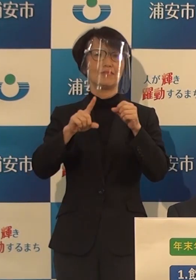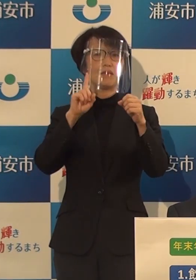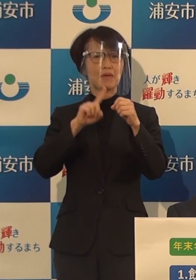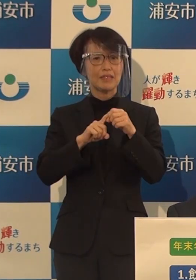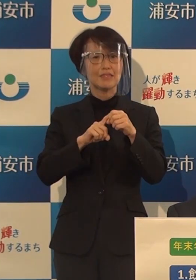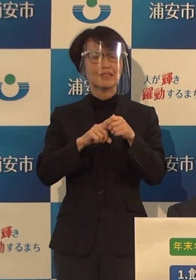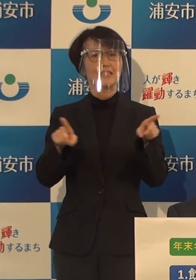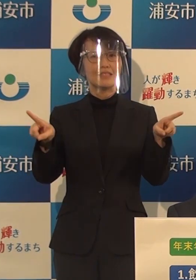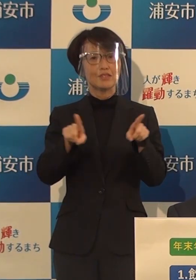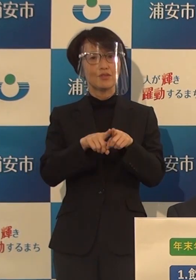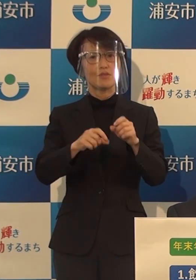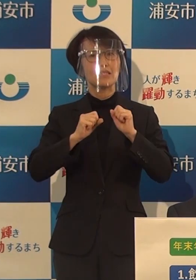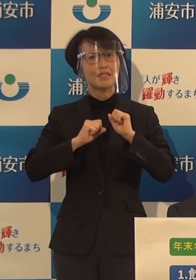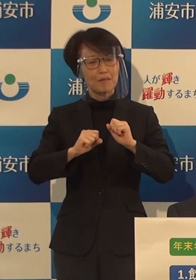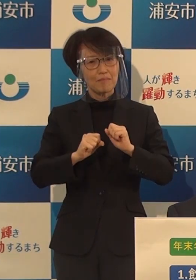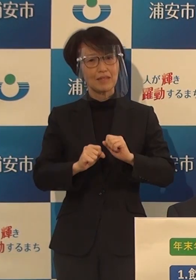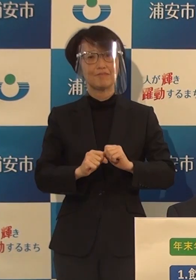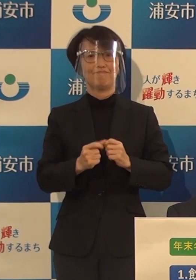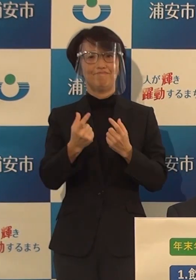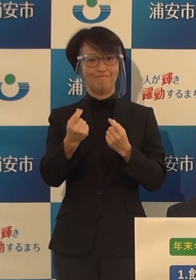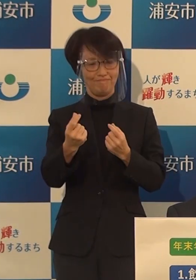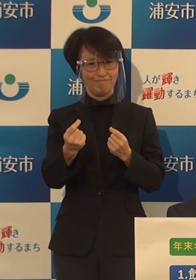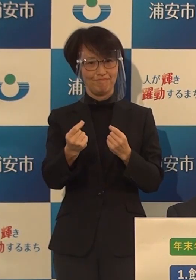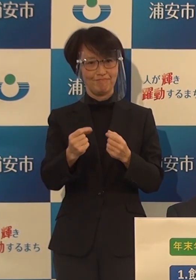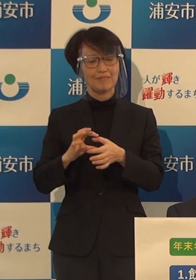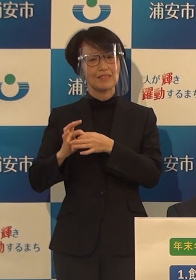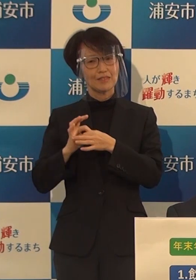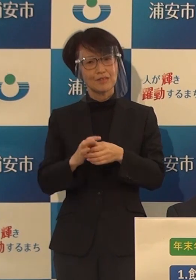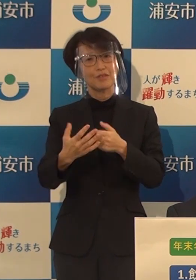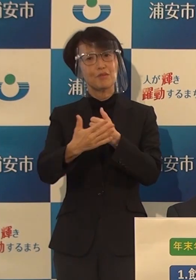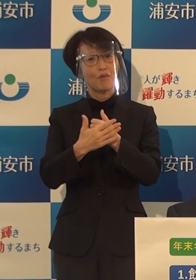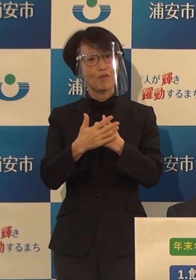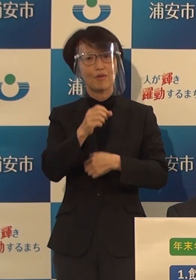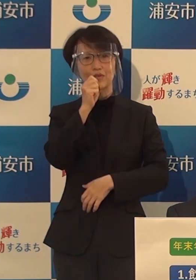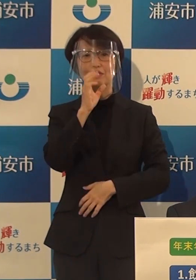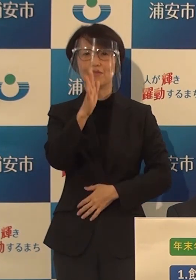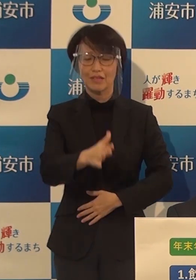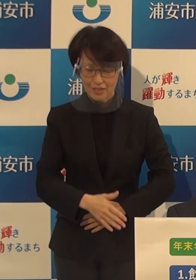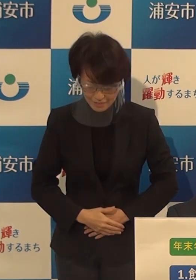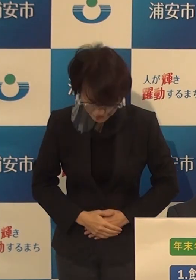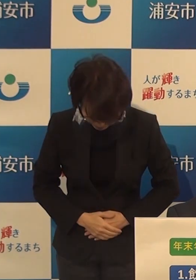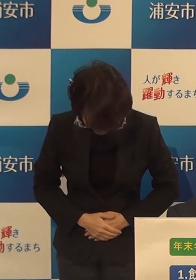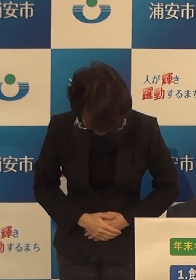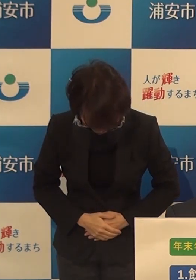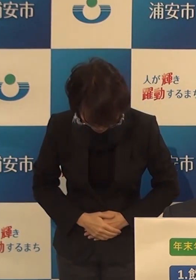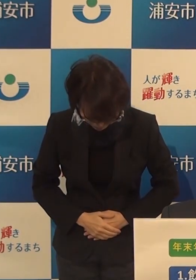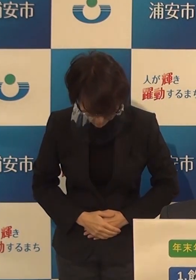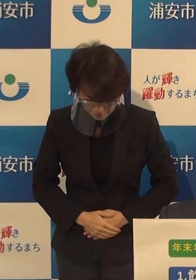一緒に頑張っていきましょう。引き続きのご協力をよろしくお願いいたします。